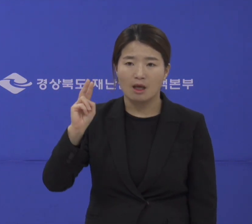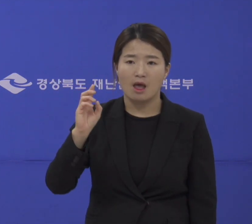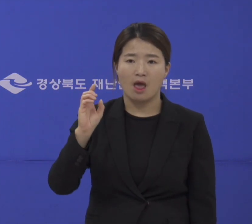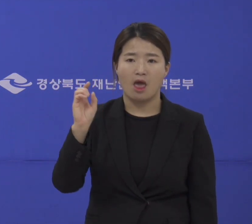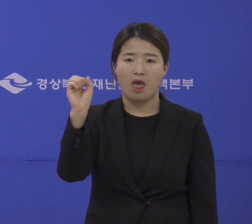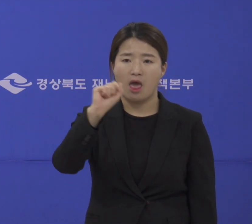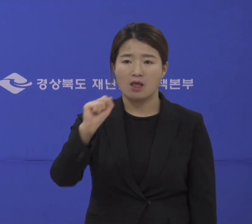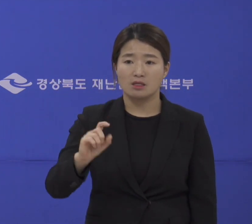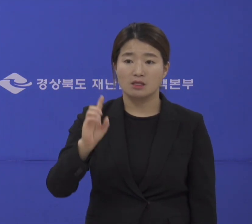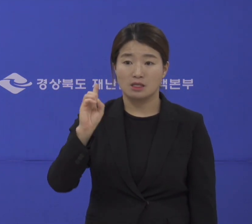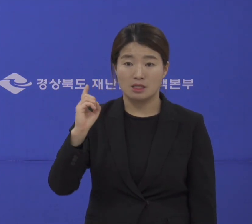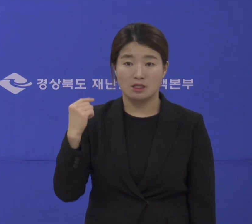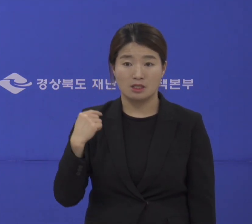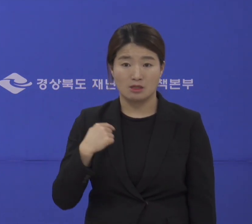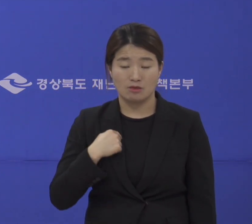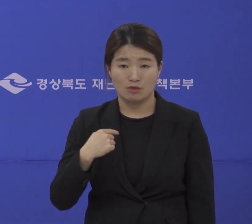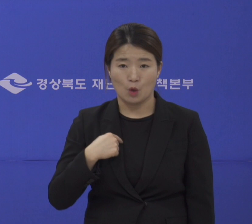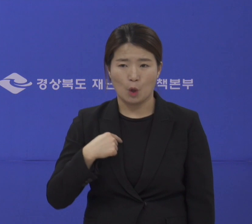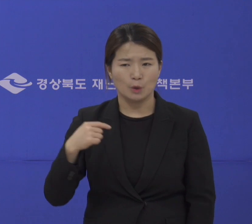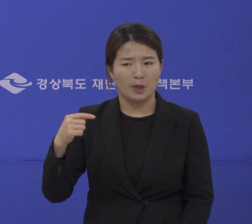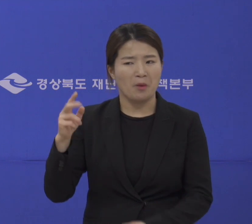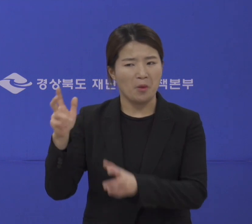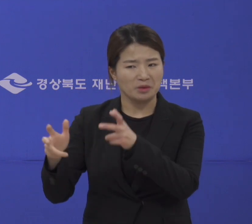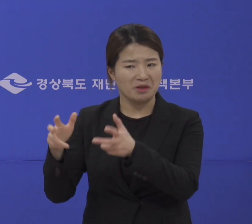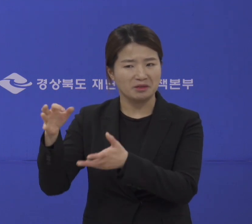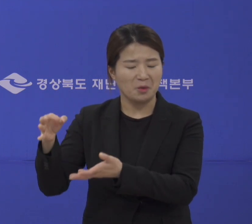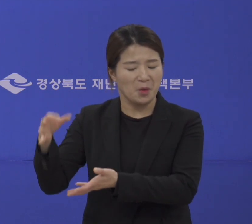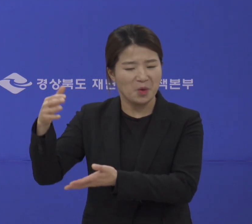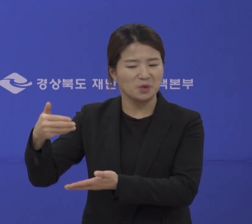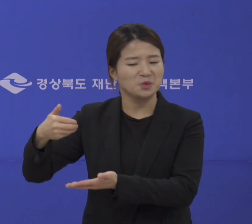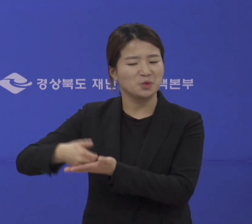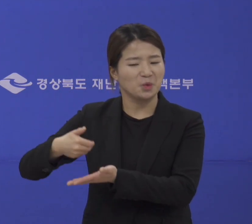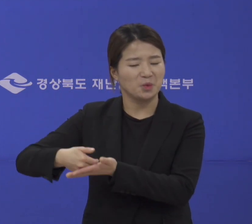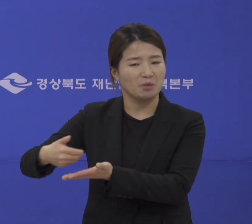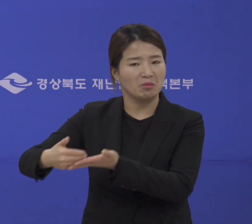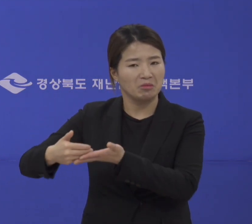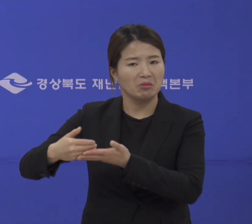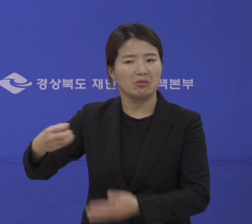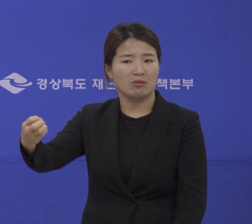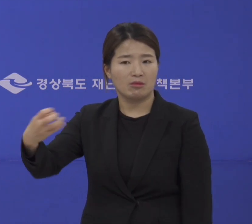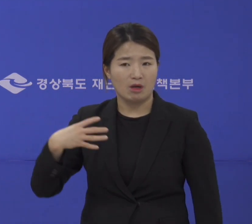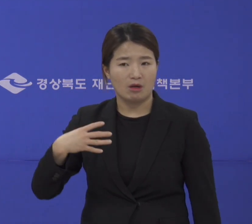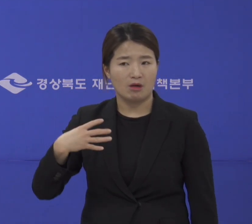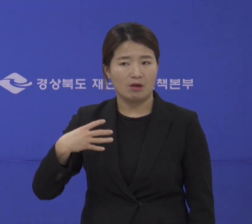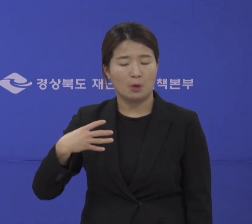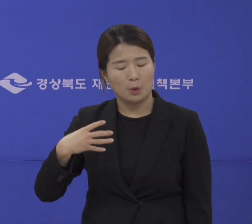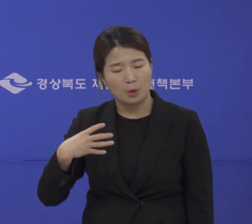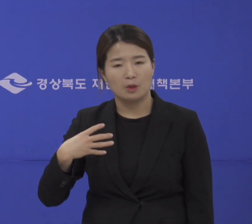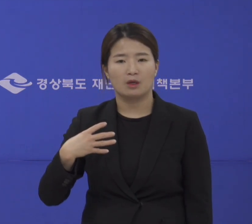가격도 우리 자체도 좀 더 올려달라 이렇게 이야기하는 것 같습니다. 이것도 기회적이고